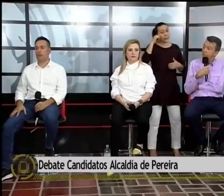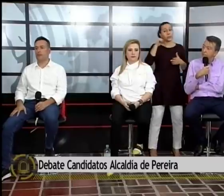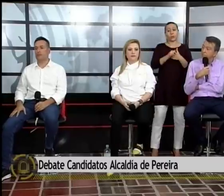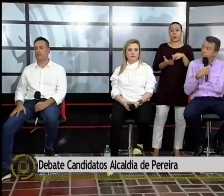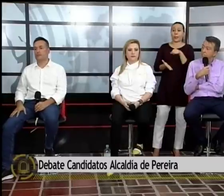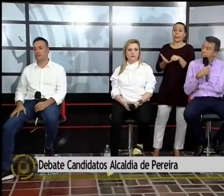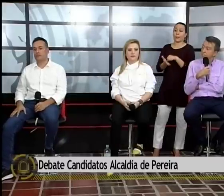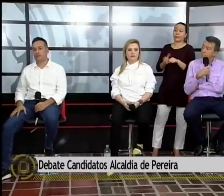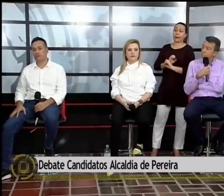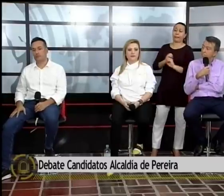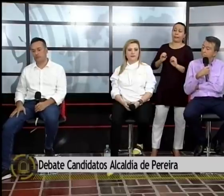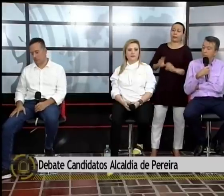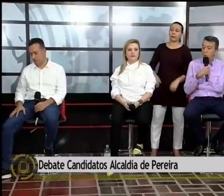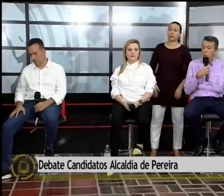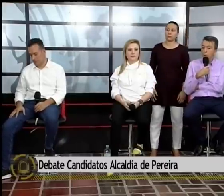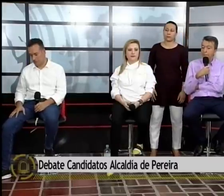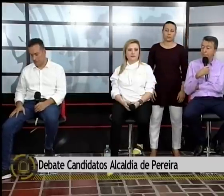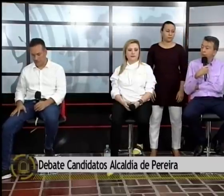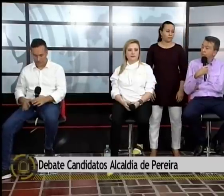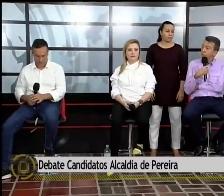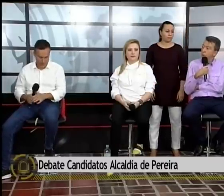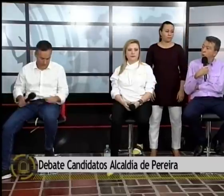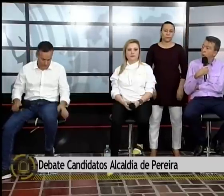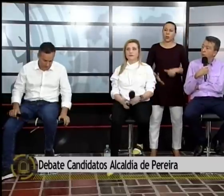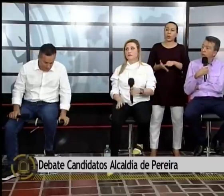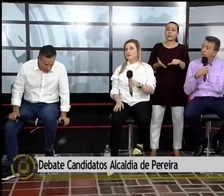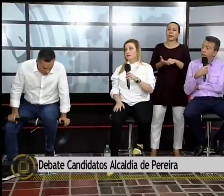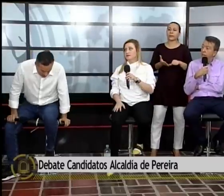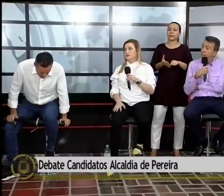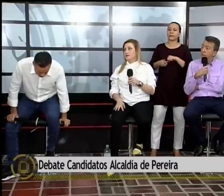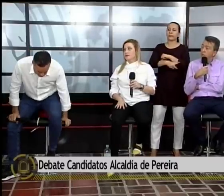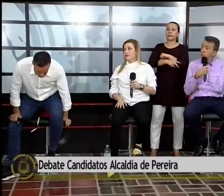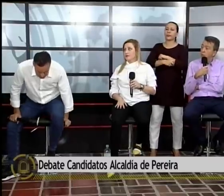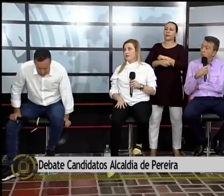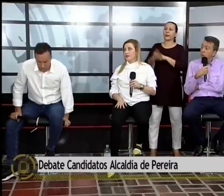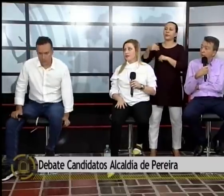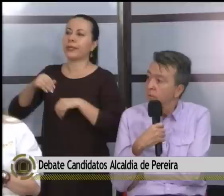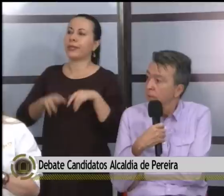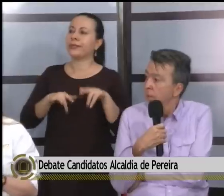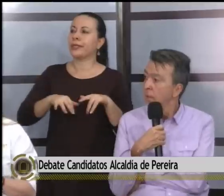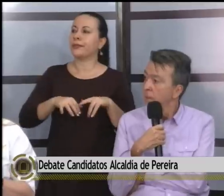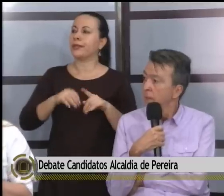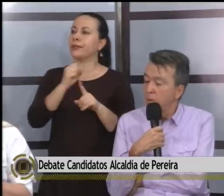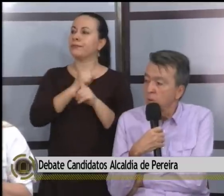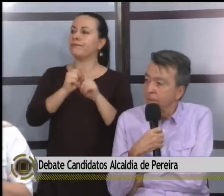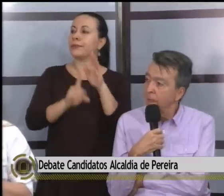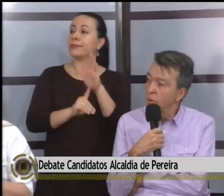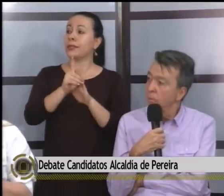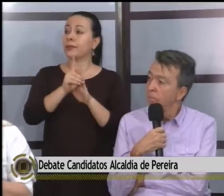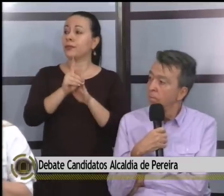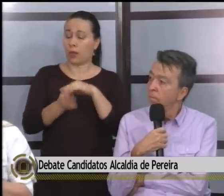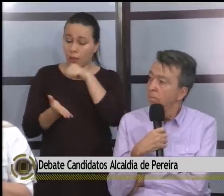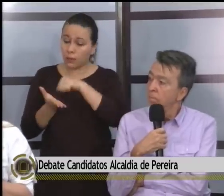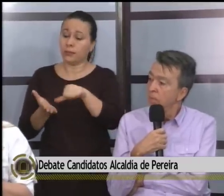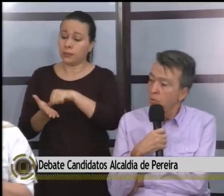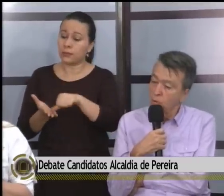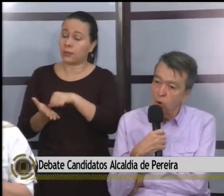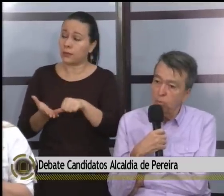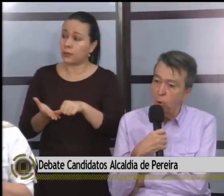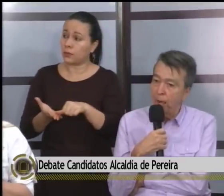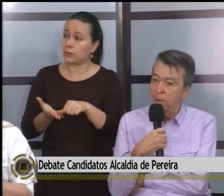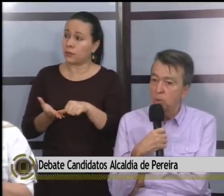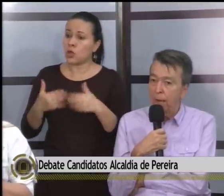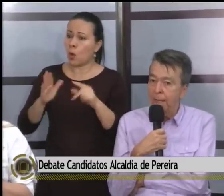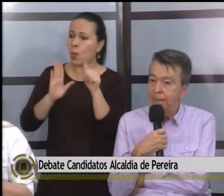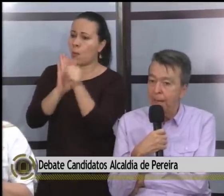eso no gastan. Y lo que se estaban gastando se lo robaron en la Secretaría de Desarrollo Social. Entonces, eso es gastando. Y esto es con